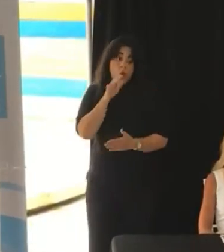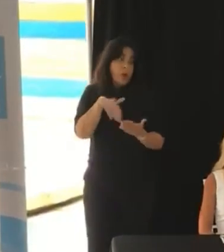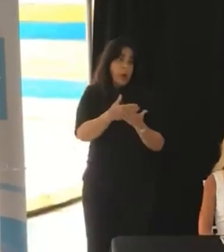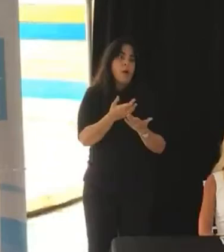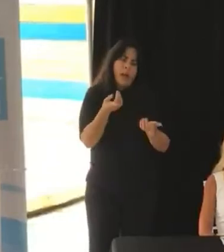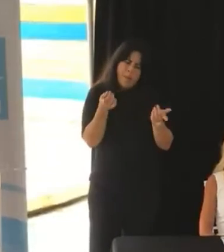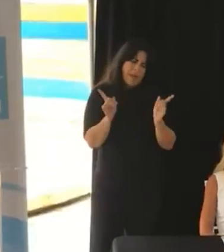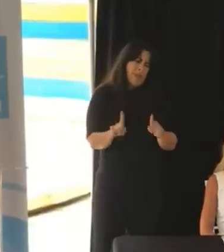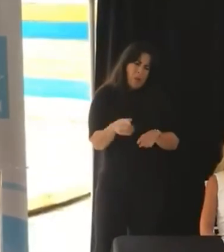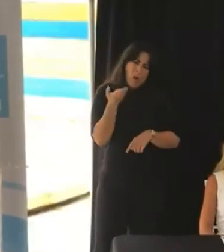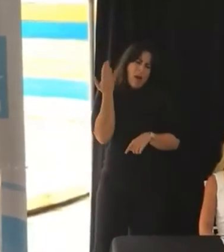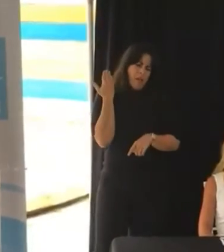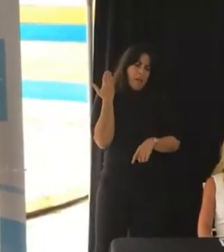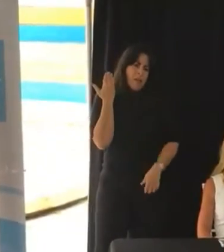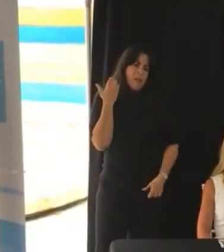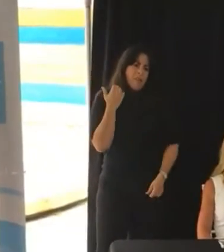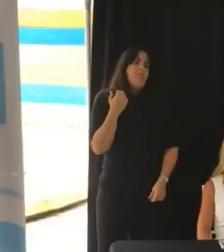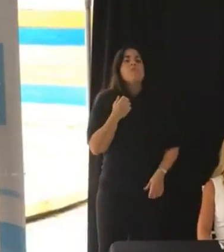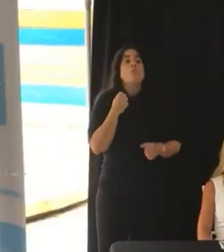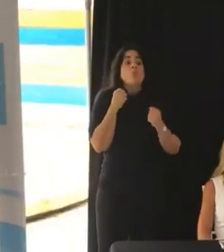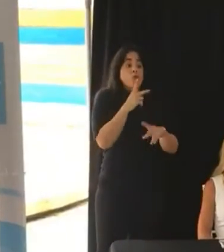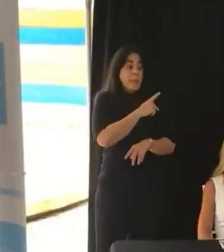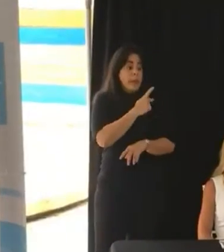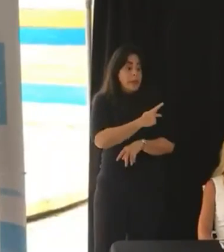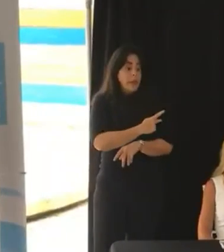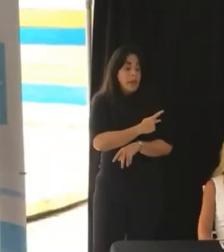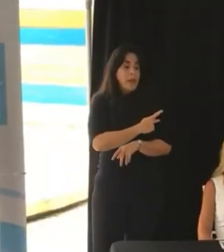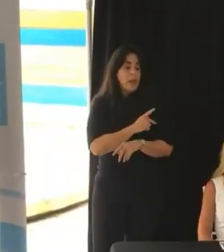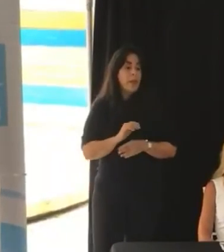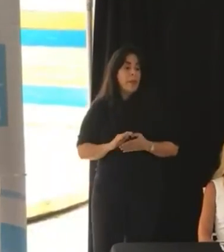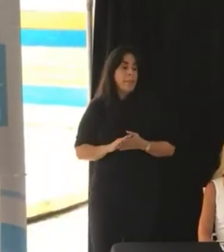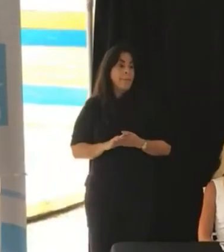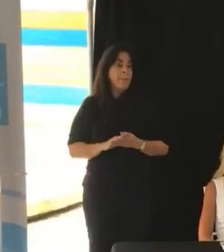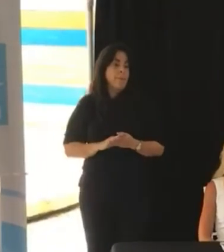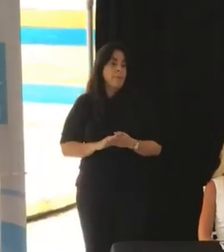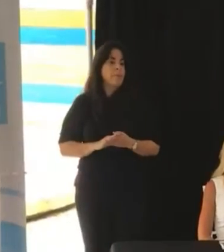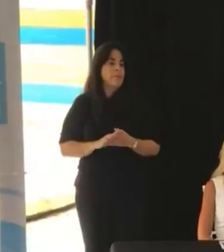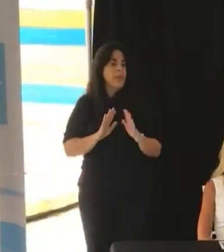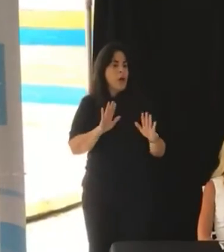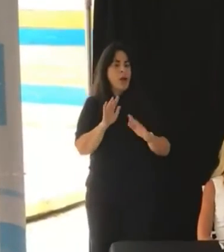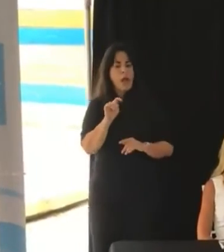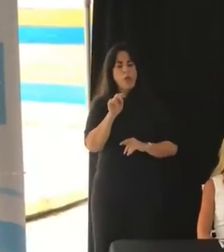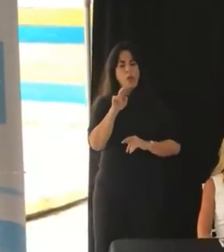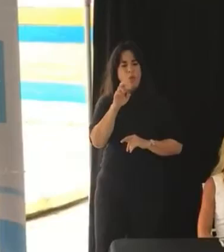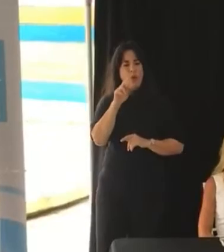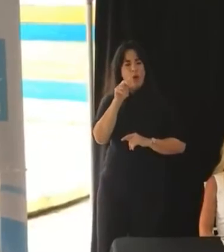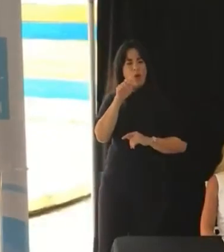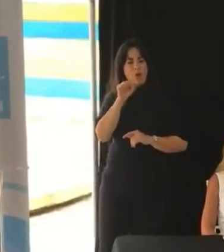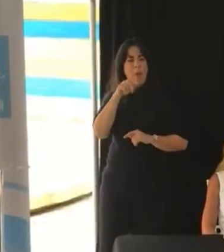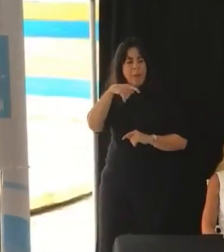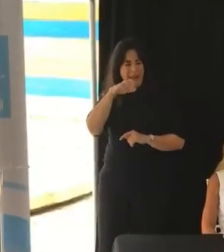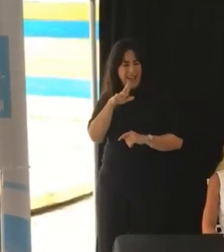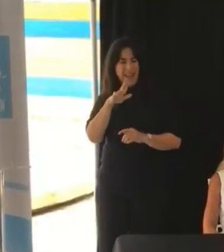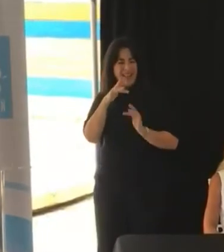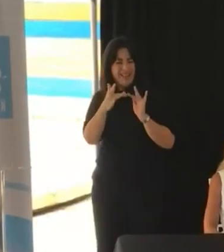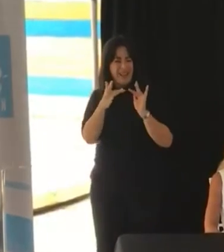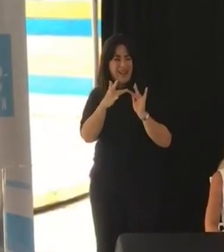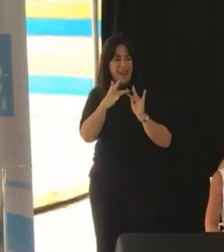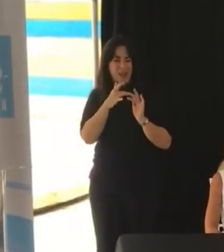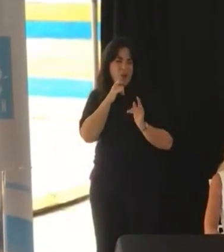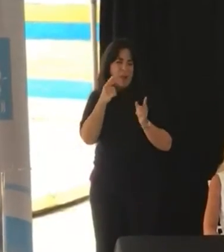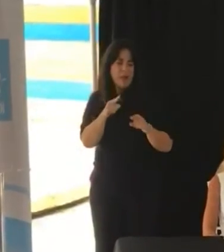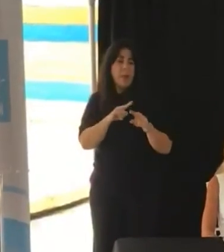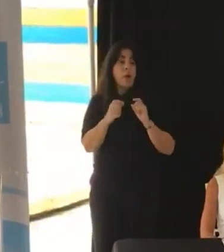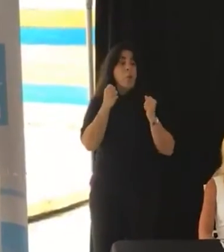el caso, en donde muchos pacientes, y eso ahora con turnos PR no pasa, muchos pacientes iban por diferentes lugares